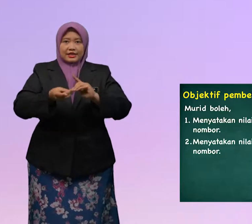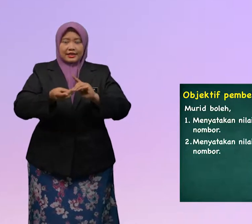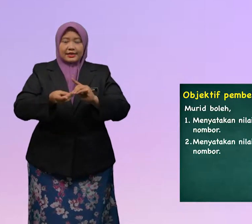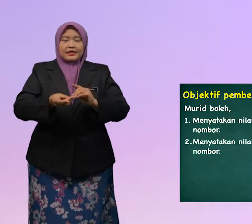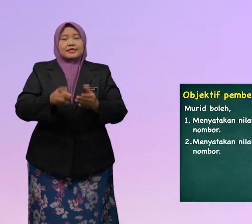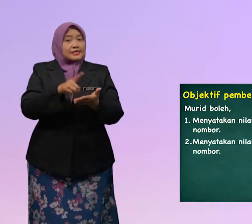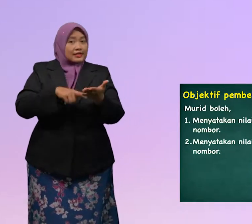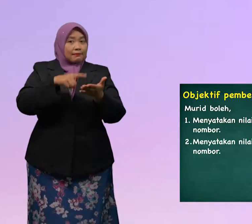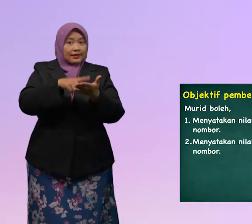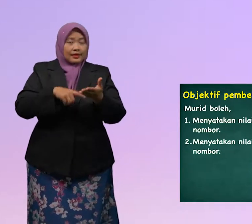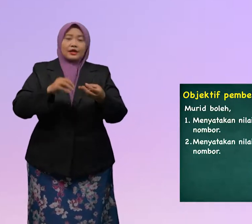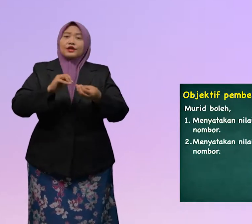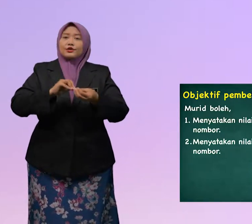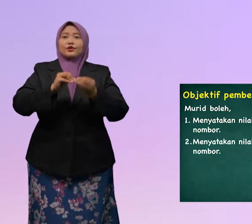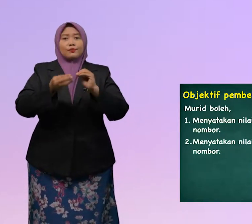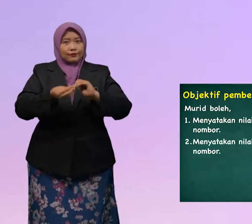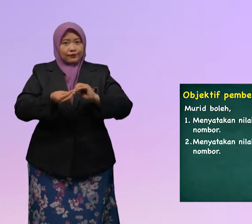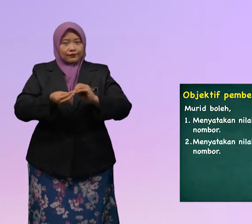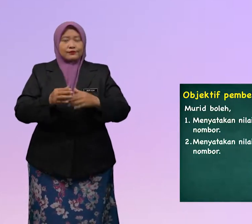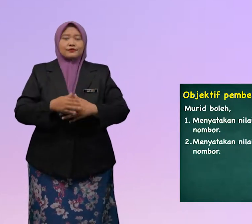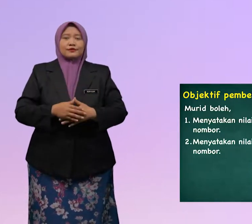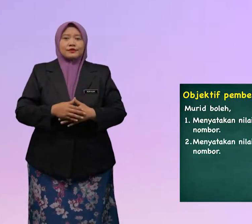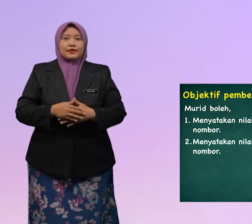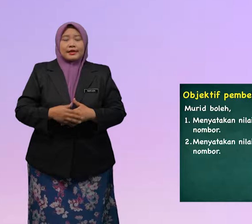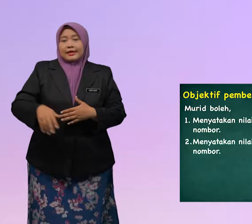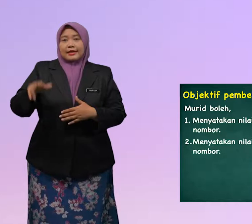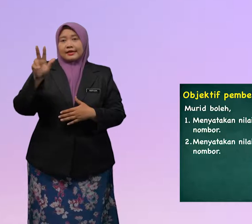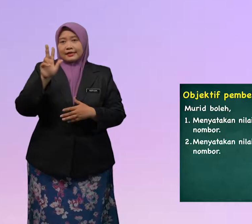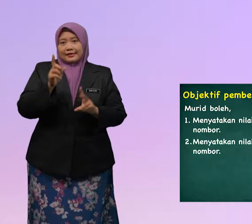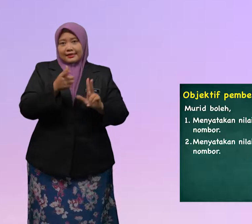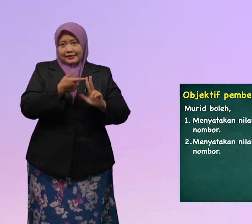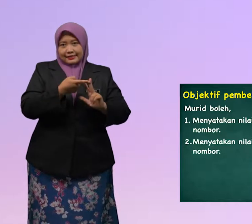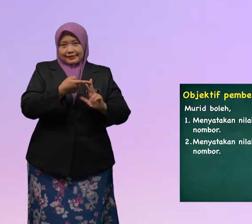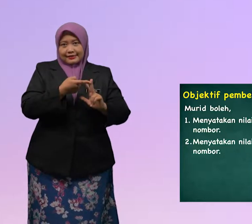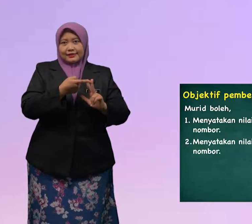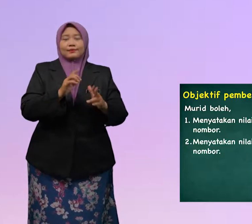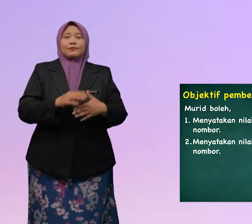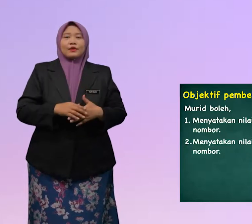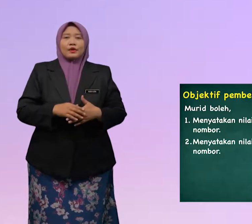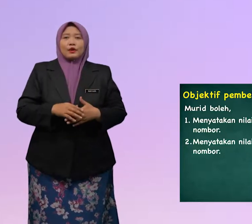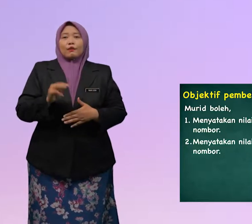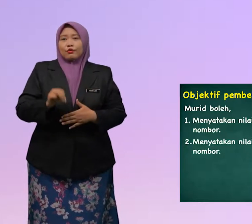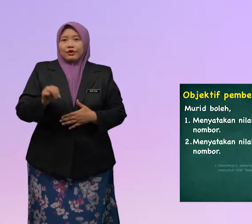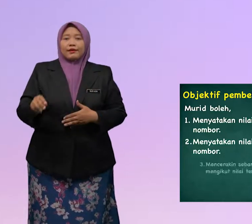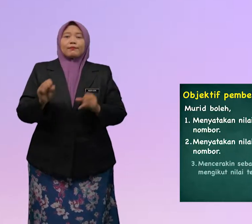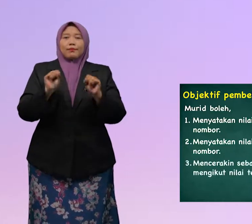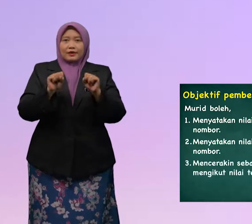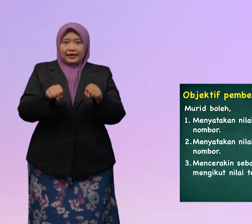digit sebarang nombor. Yang ketiga, murid boleh